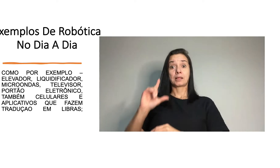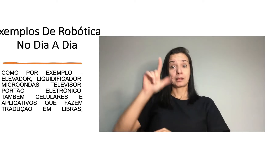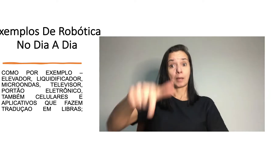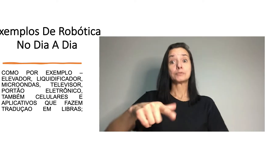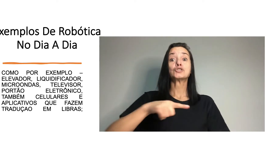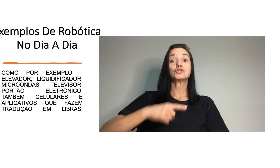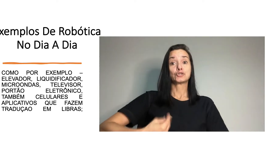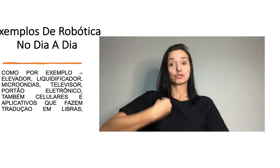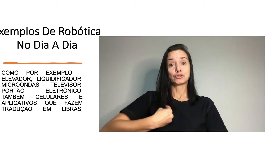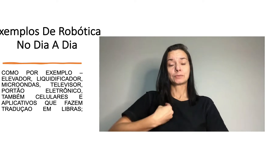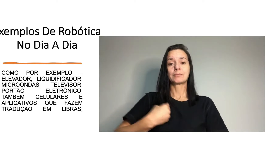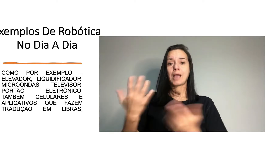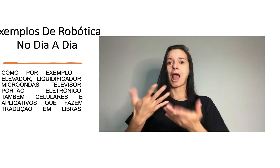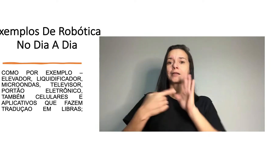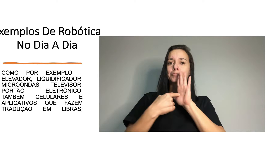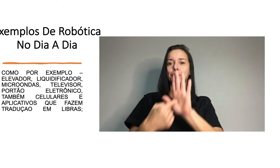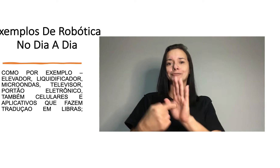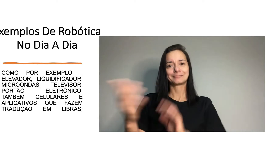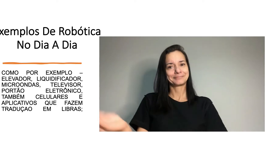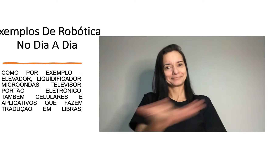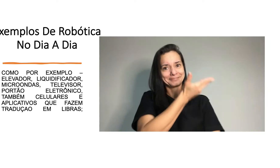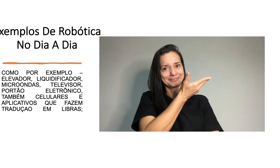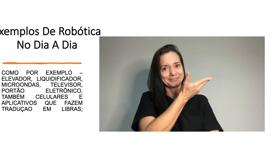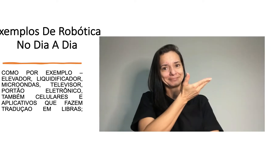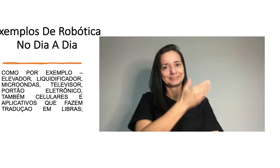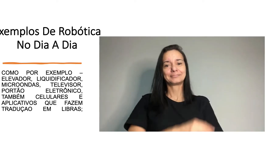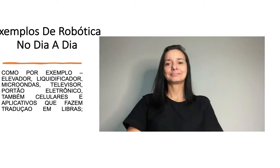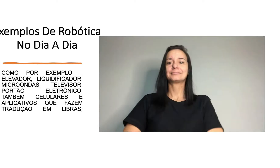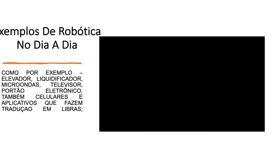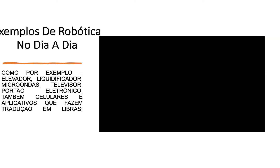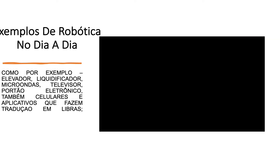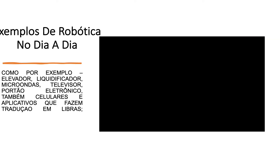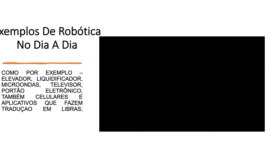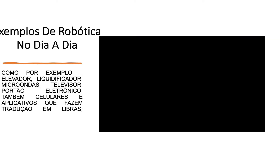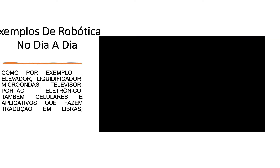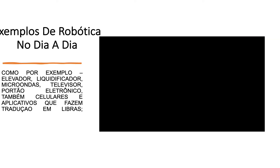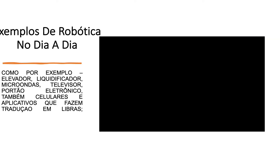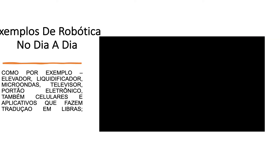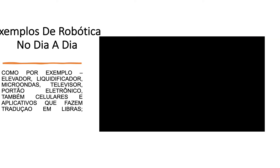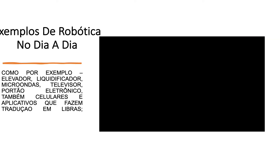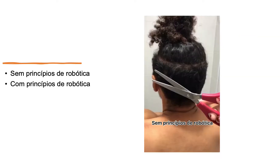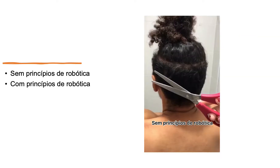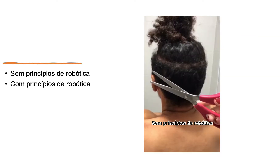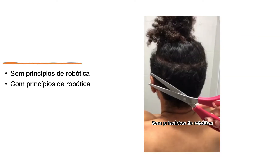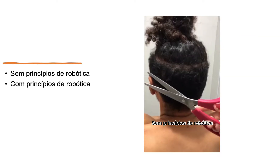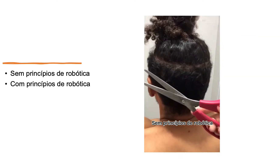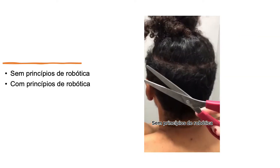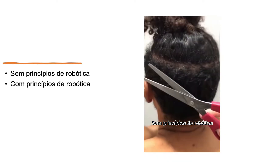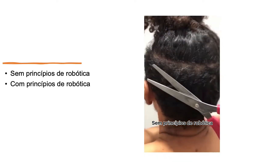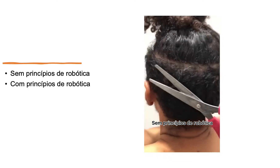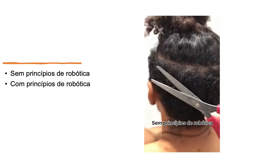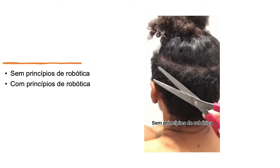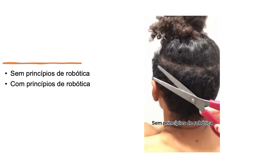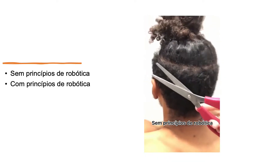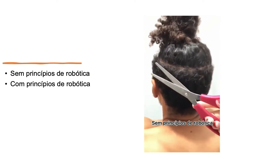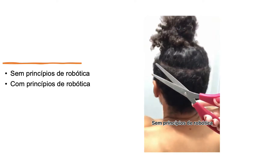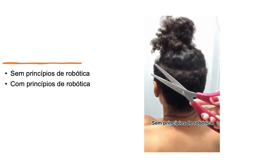de situações do cotidiano sem princípios de robótica e com princípios de robótica.